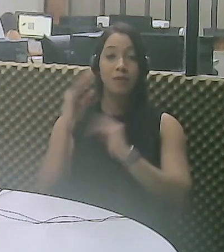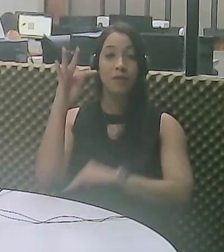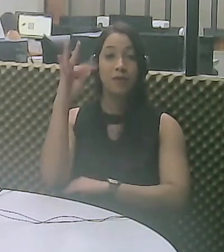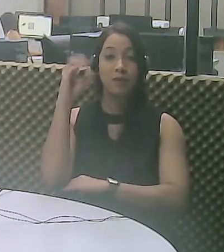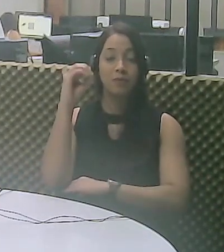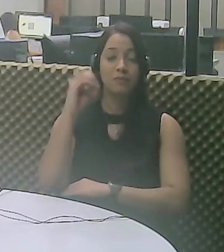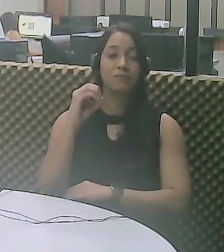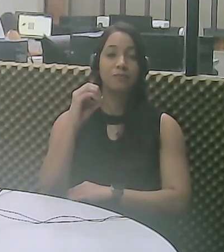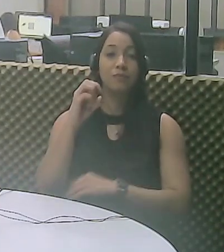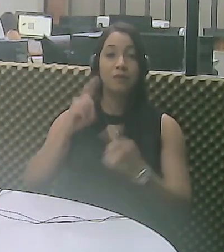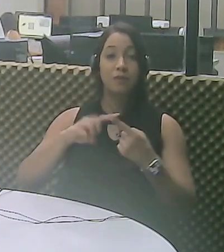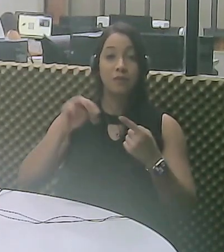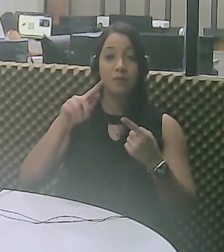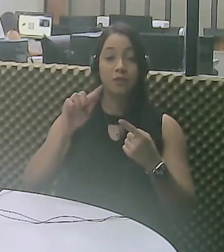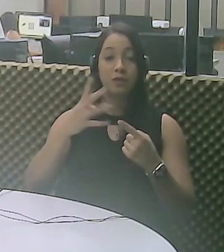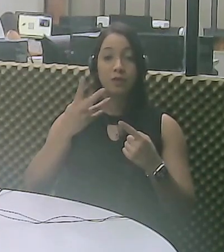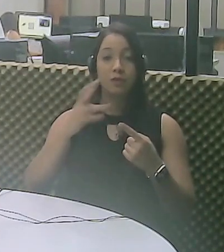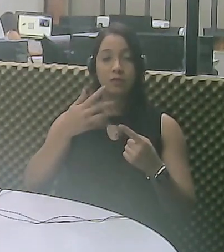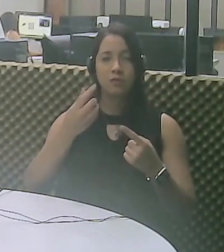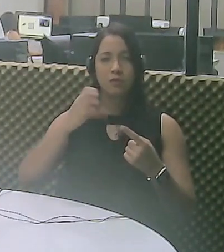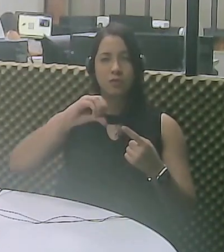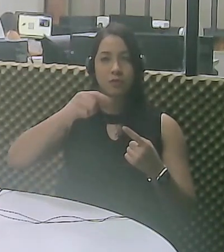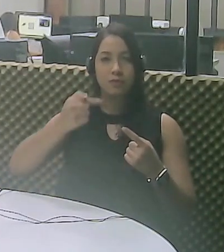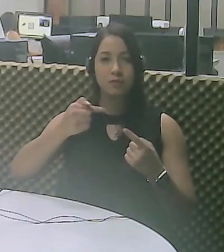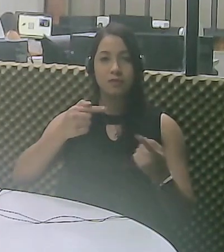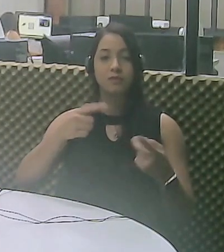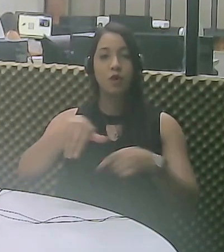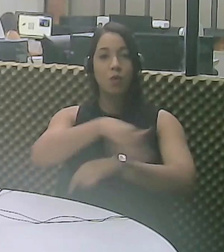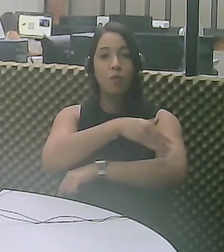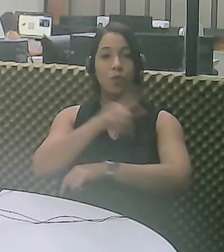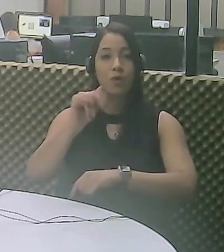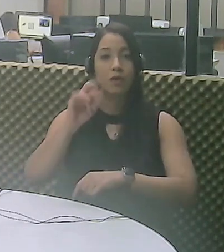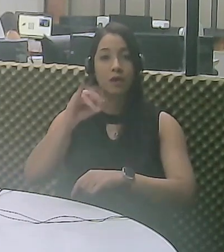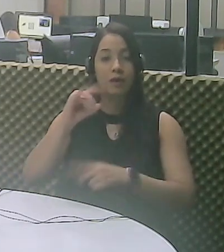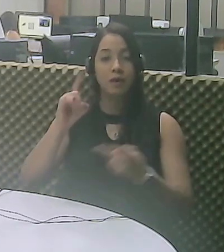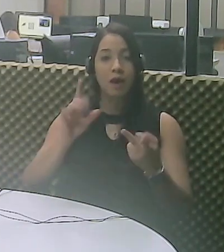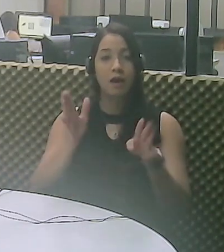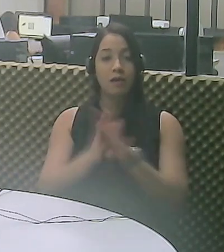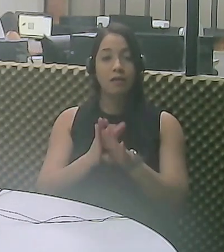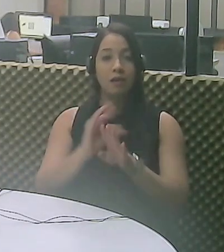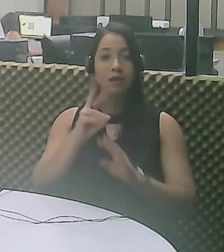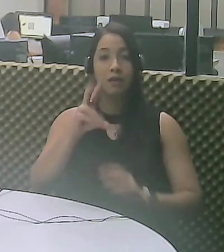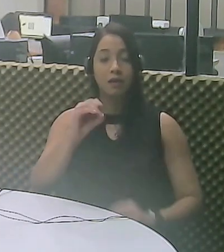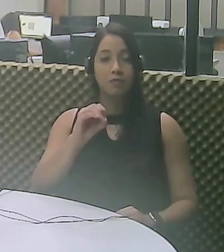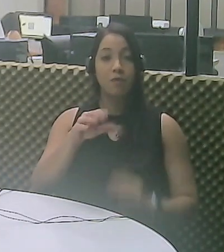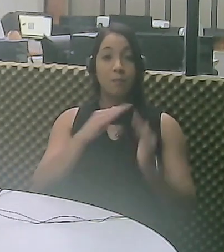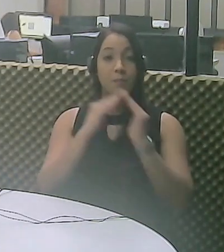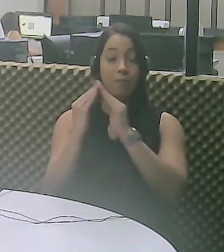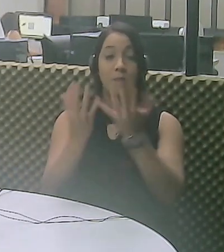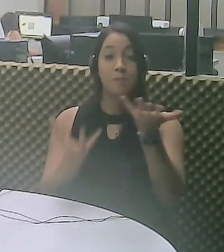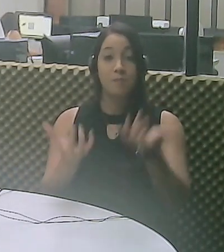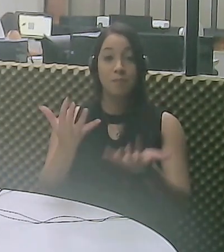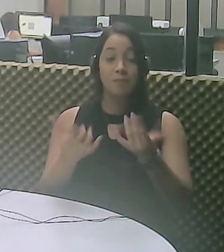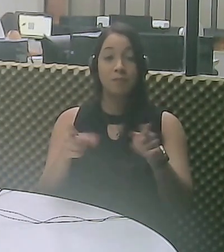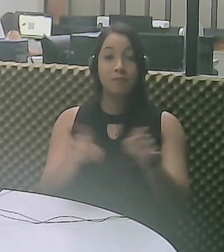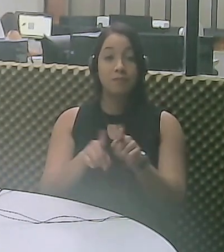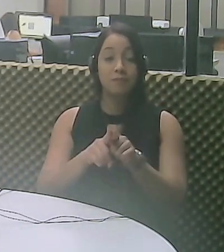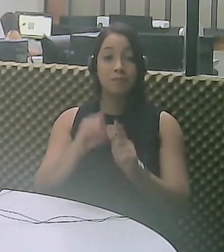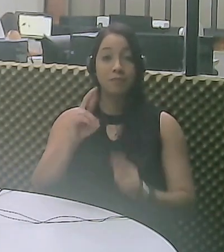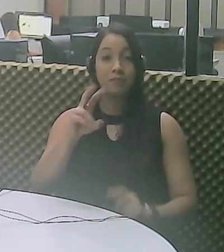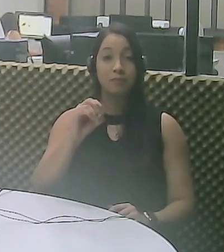O trecho da MG-497, entre a rua do Gari ao trevo Ivo Alves Pereira, no bairro Planalto, e o trecho